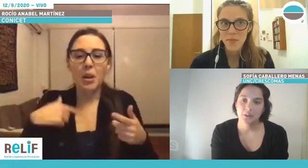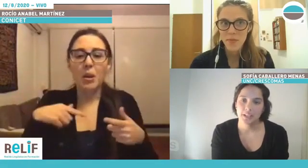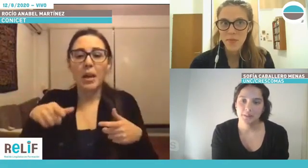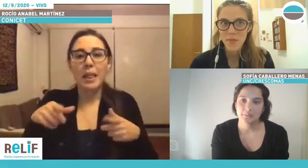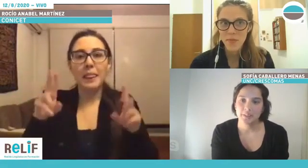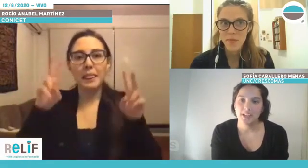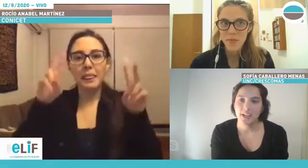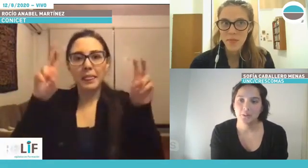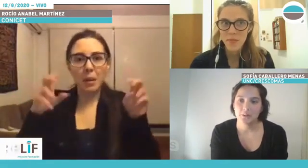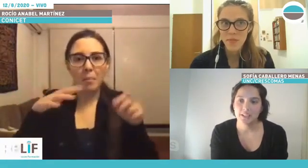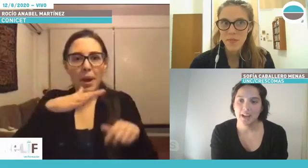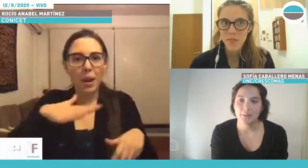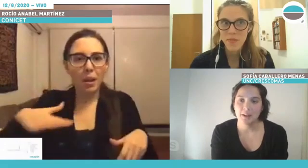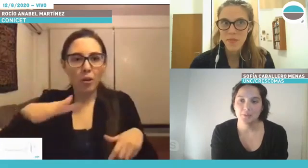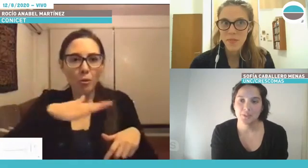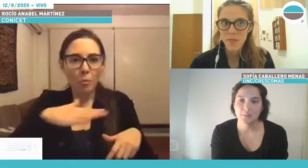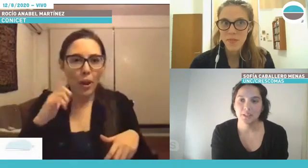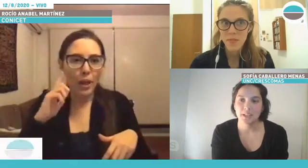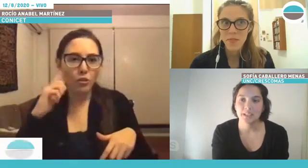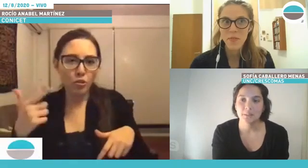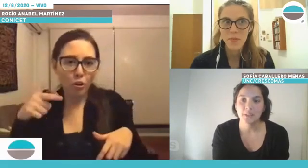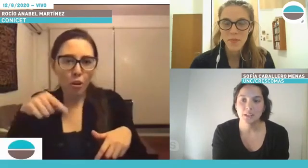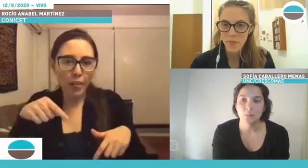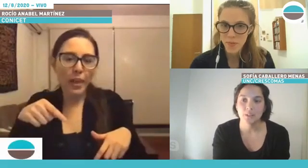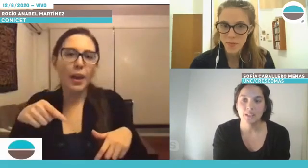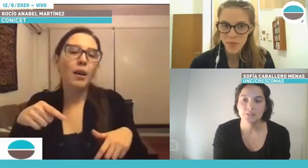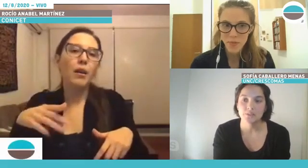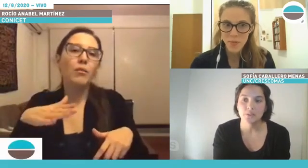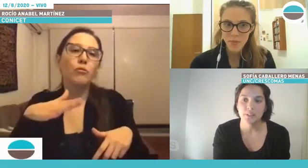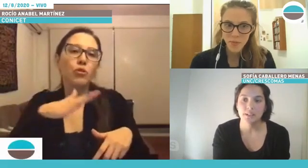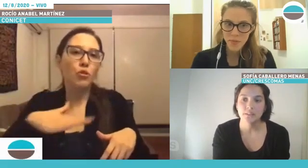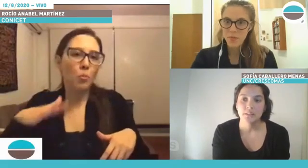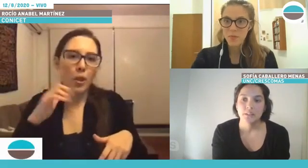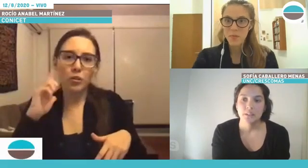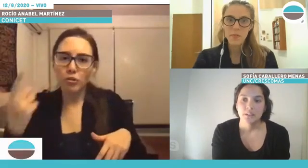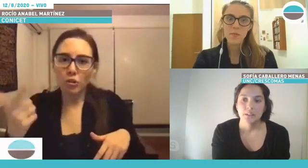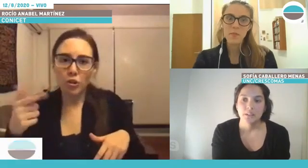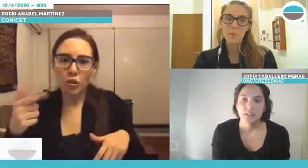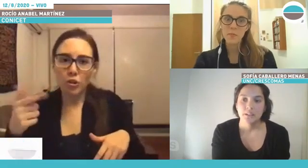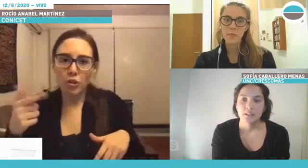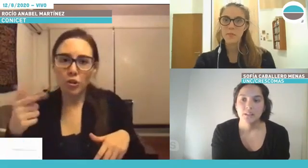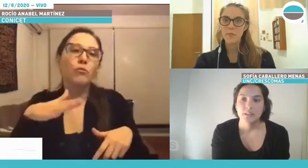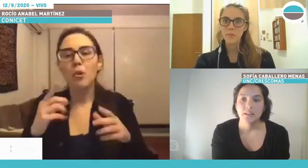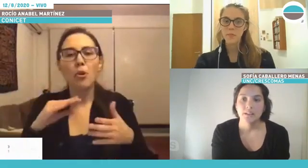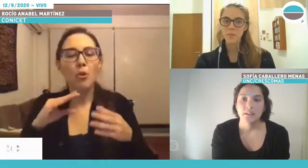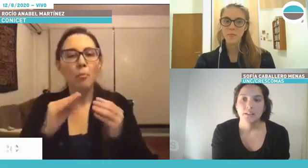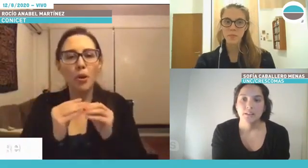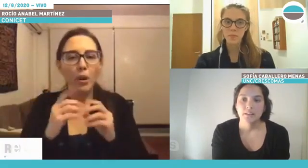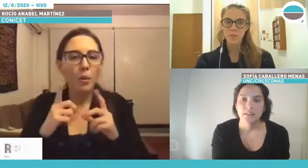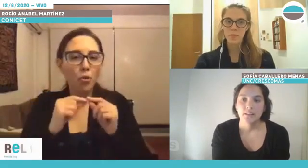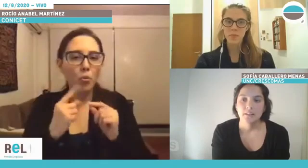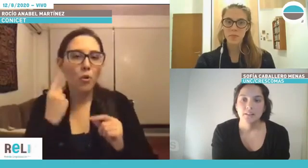que es algo que es algo que hablamos siempre, que es el tema de la comunidad sorda.